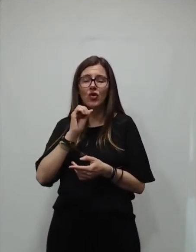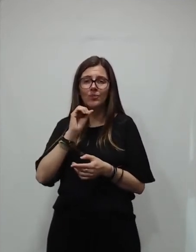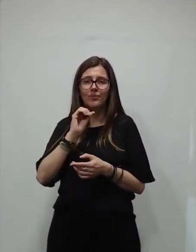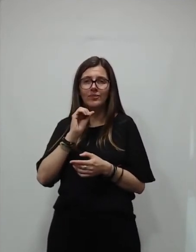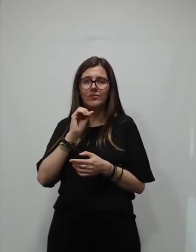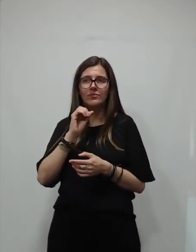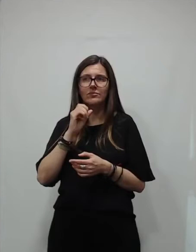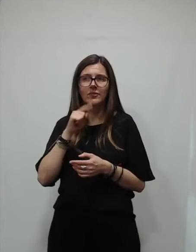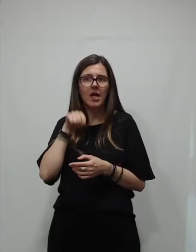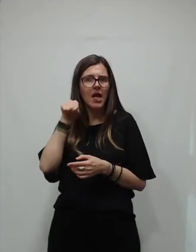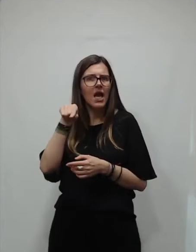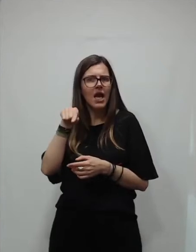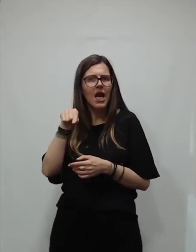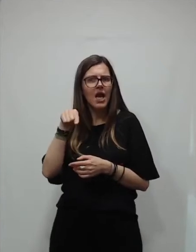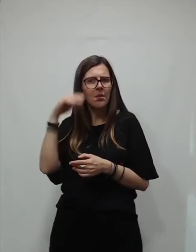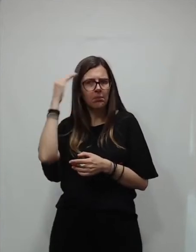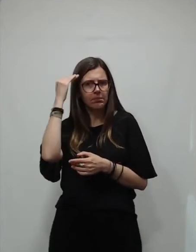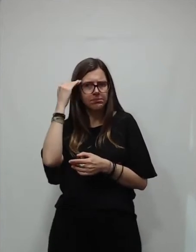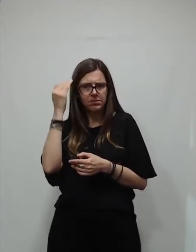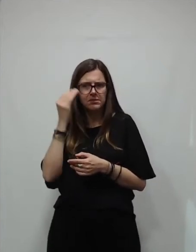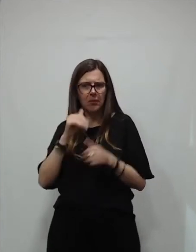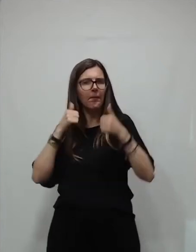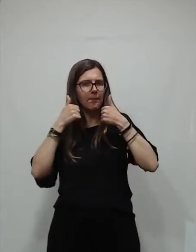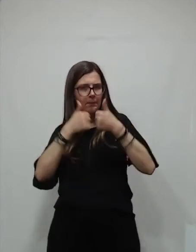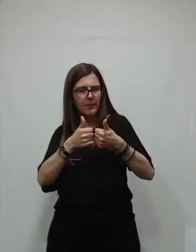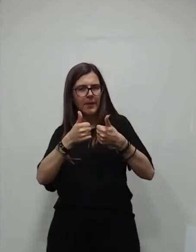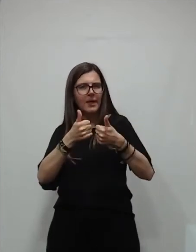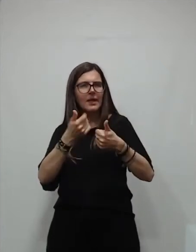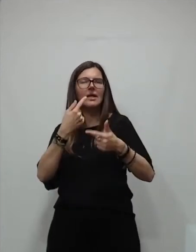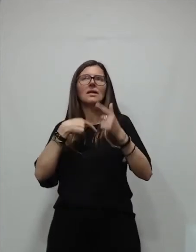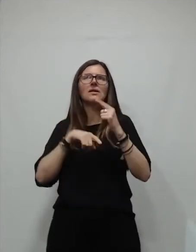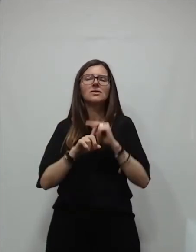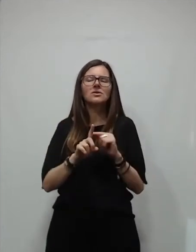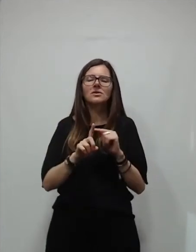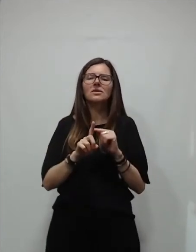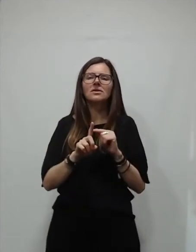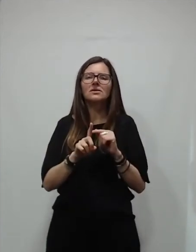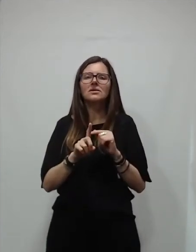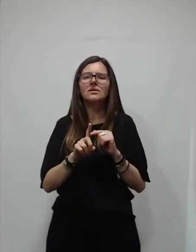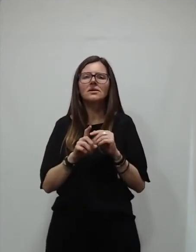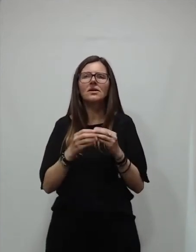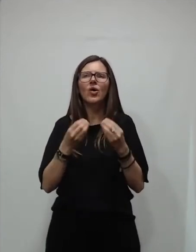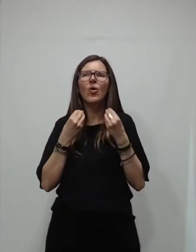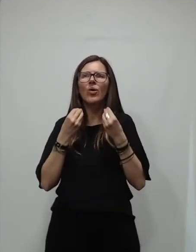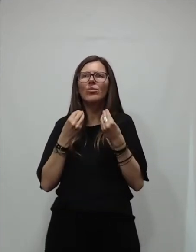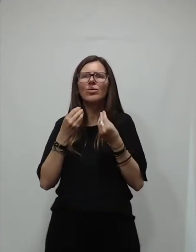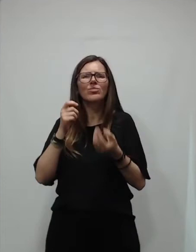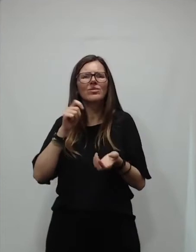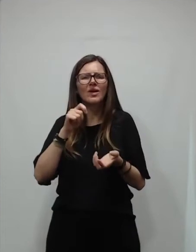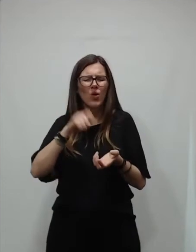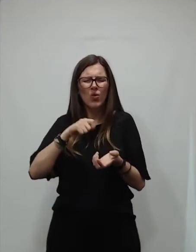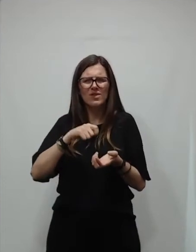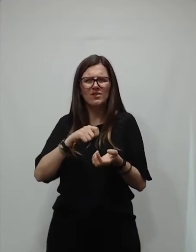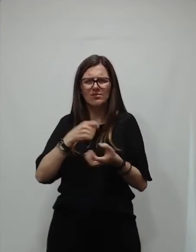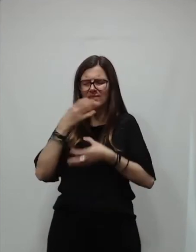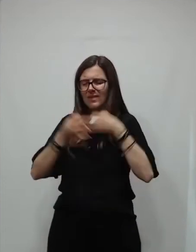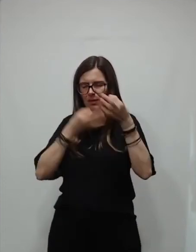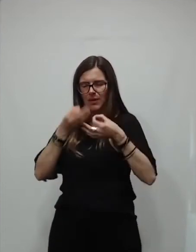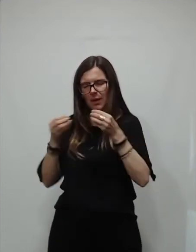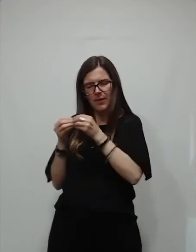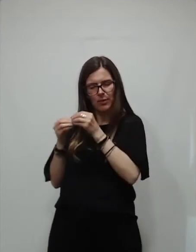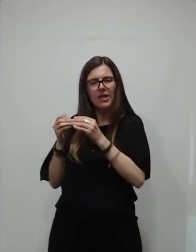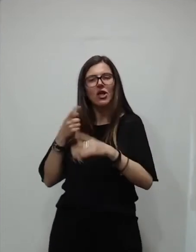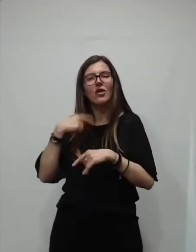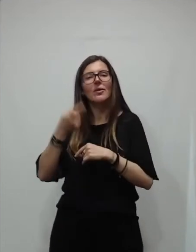inimputable. Por eso también esta idea de cuál es el juicio, que eso te parece lo explica vos, cómo